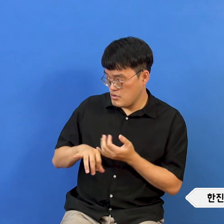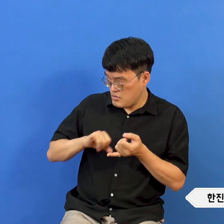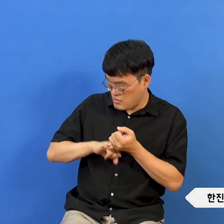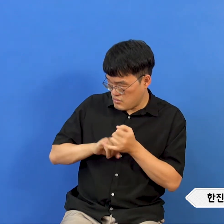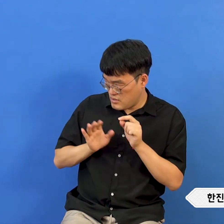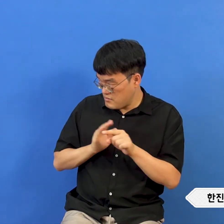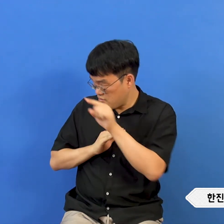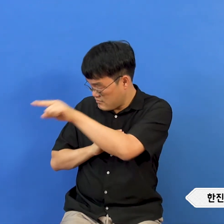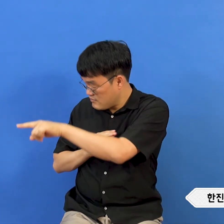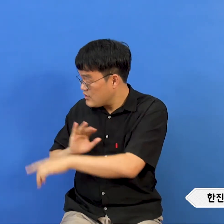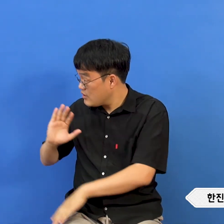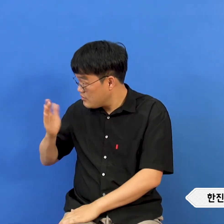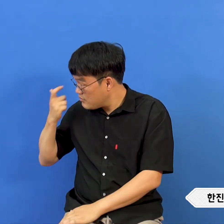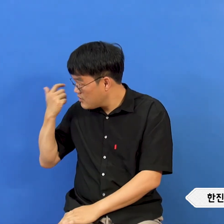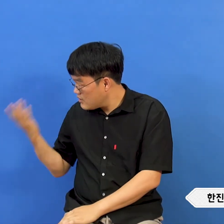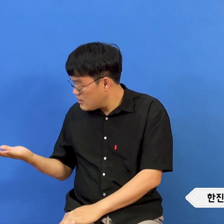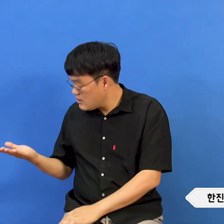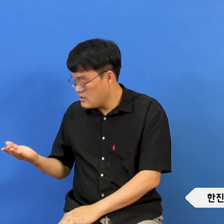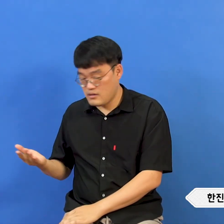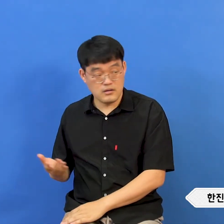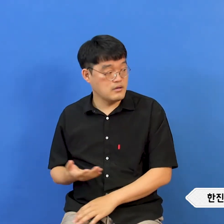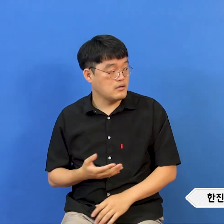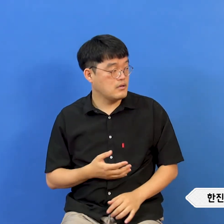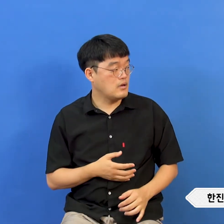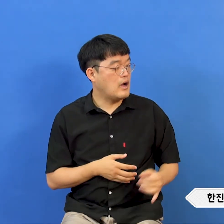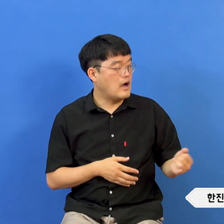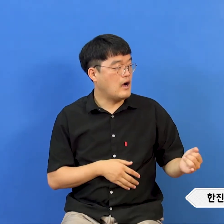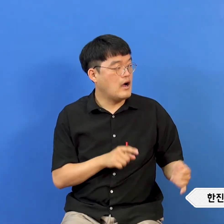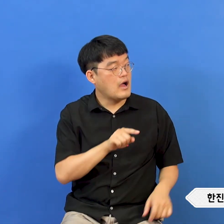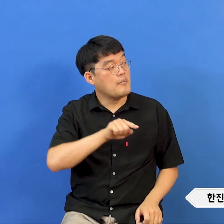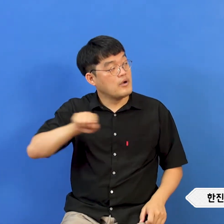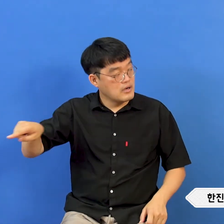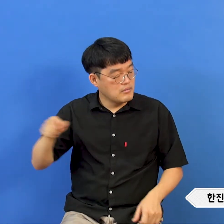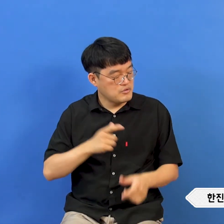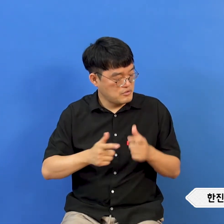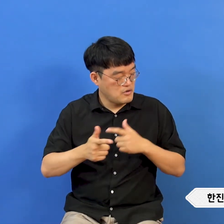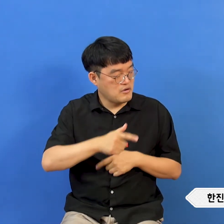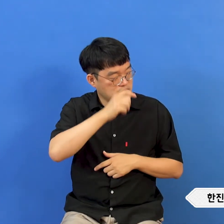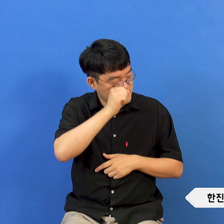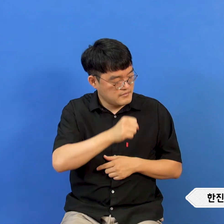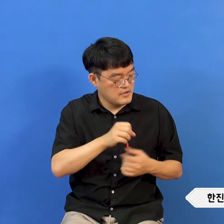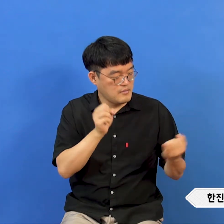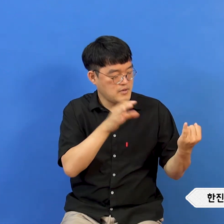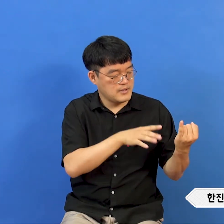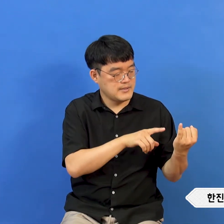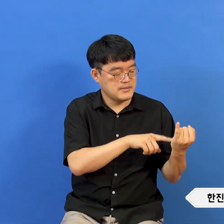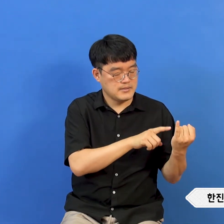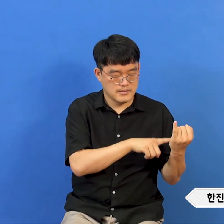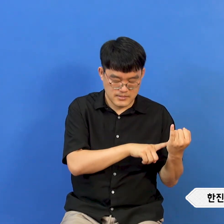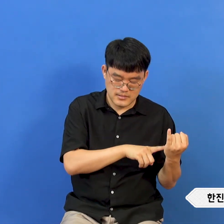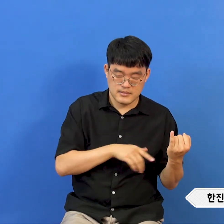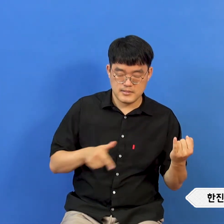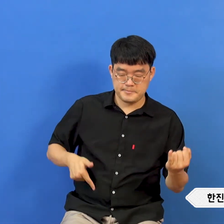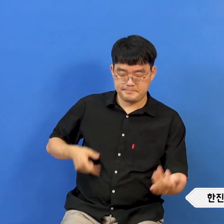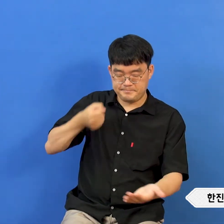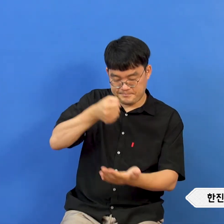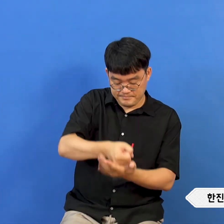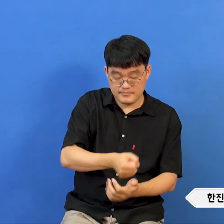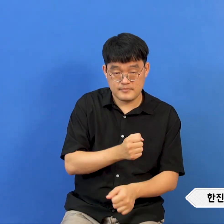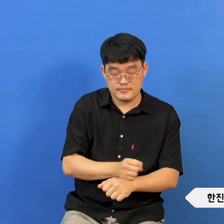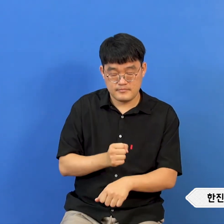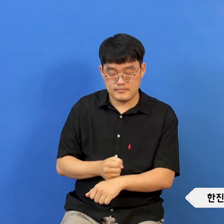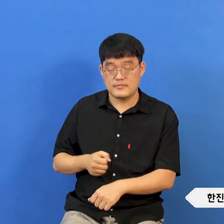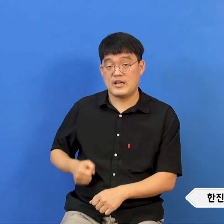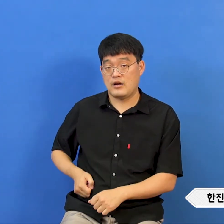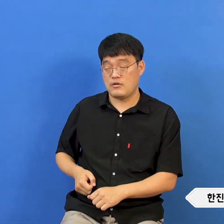나가야 됩니까? 묻습니다. 앞으로 나가면 더 좋다고 말해 주었습니다. 그러니까 결심을 하고는 용기를